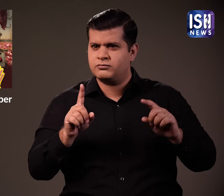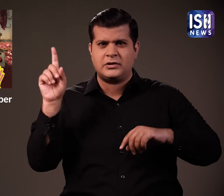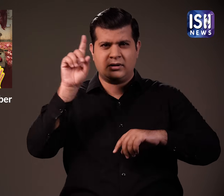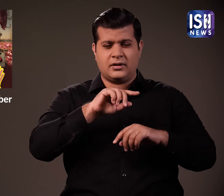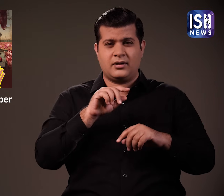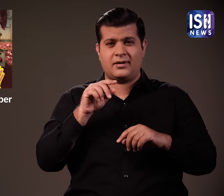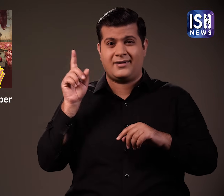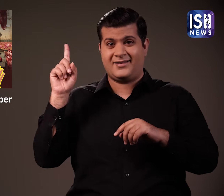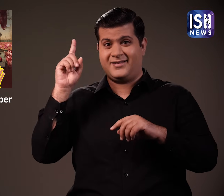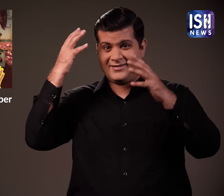करता है